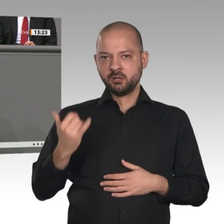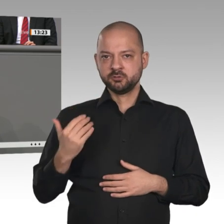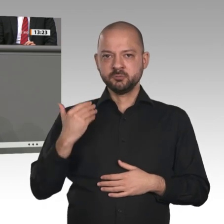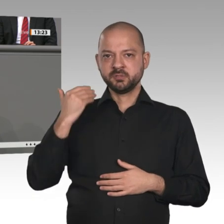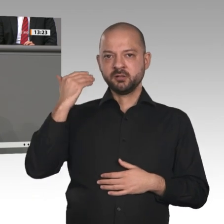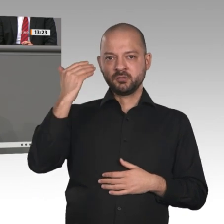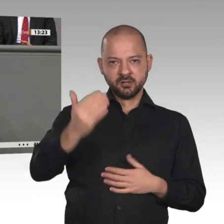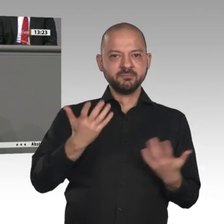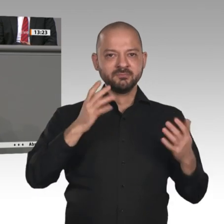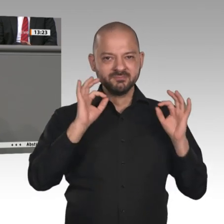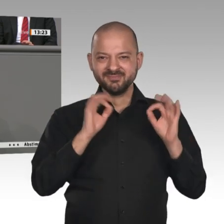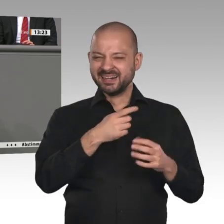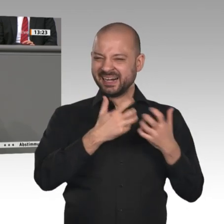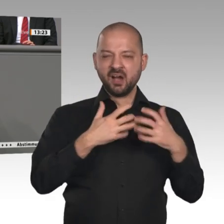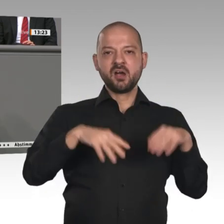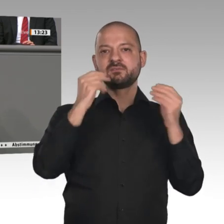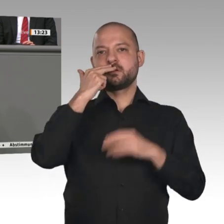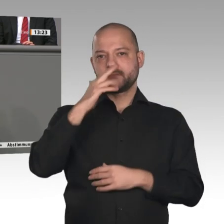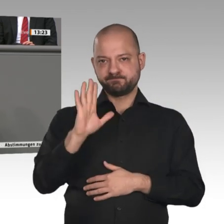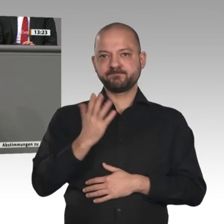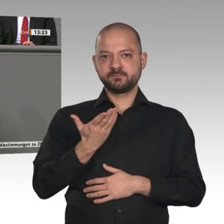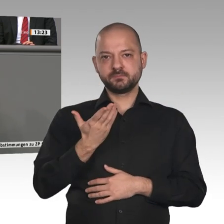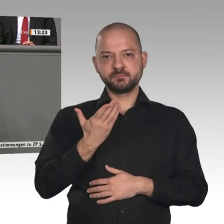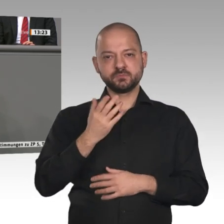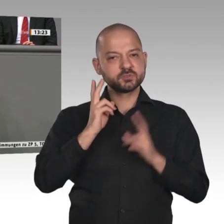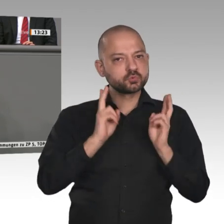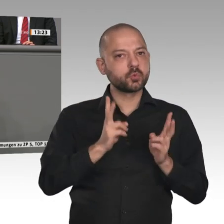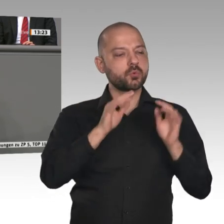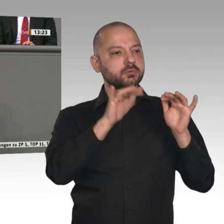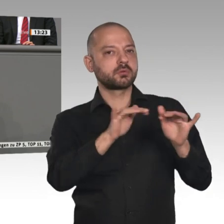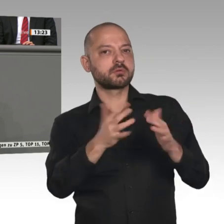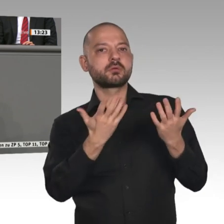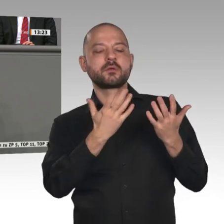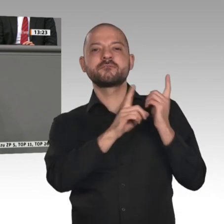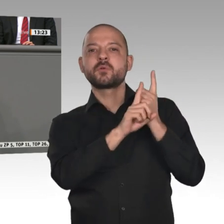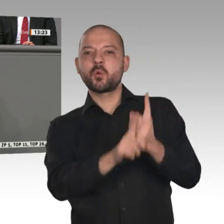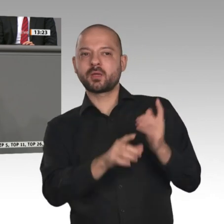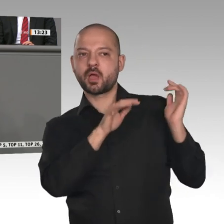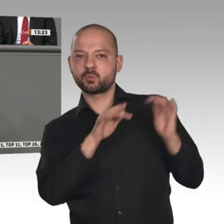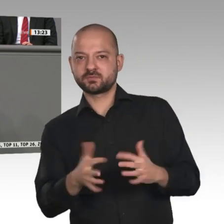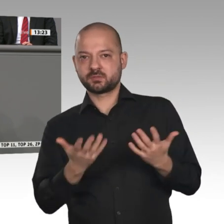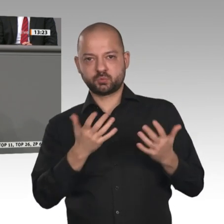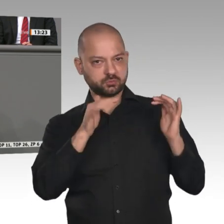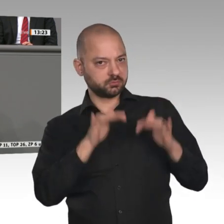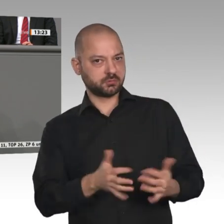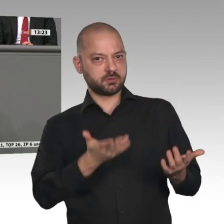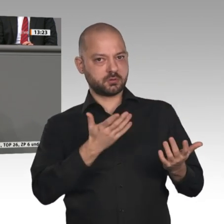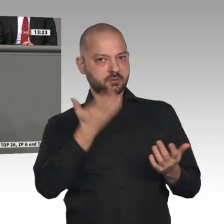begonnen wurde, immer noch mit den Folgen und rechtswidrigen Entscheidungen dieses Unrechtsstaates befasst sind. Und dieses